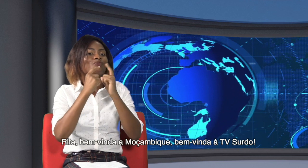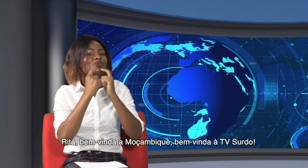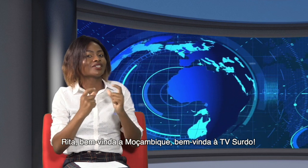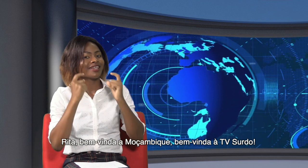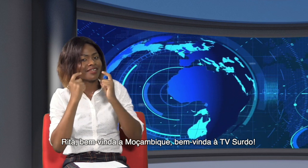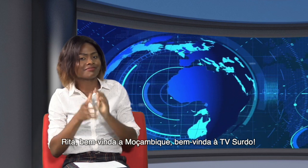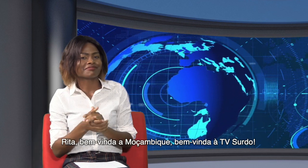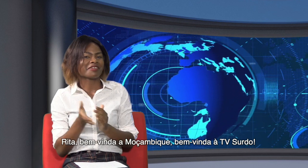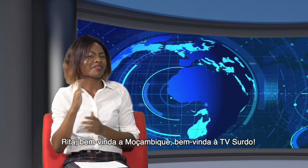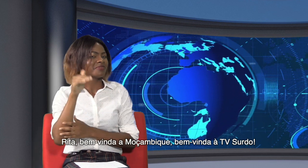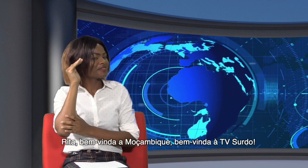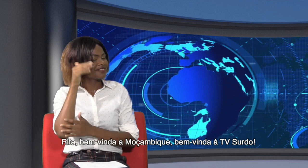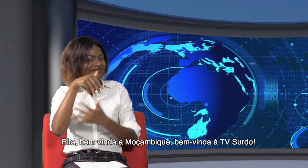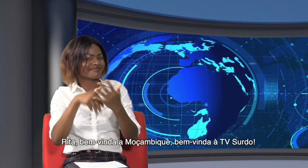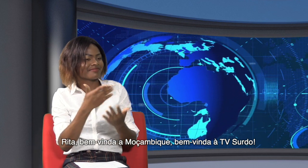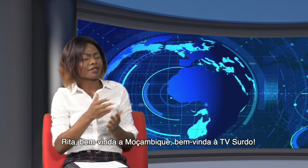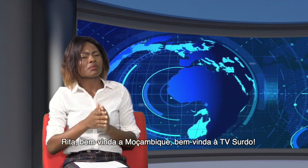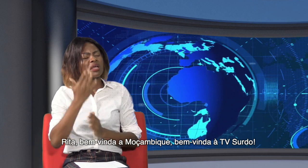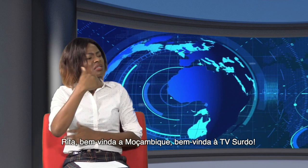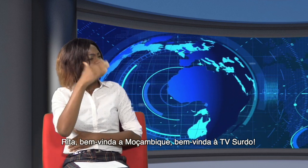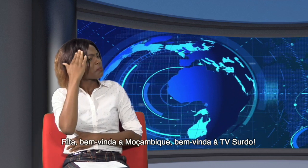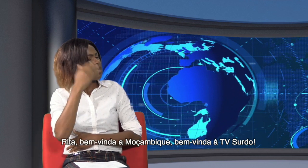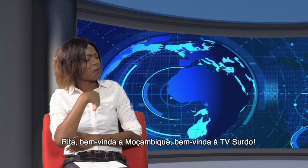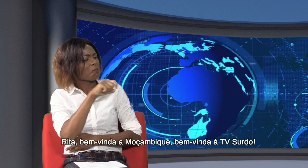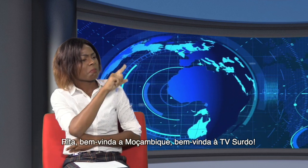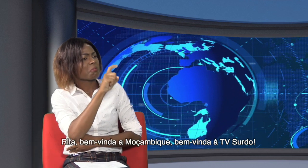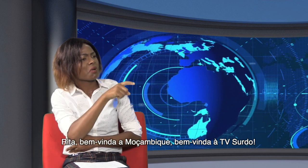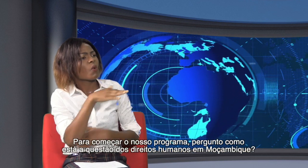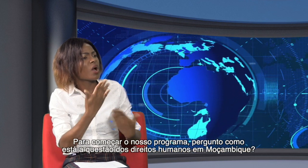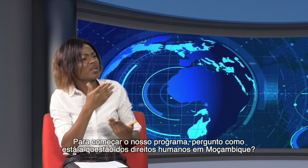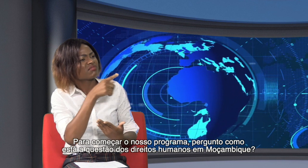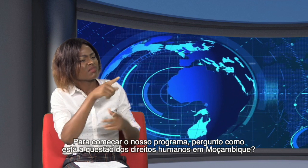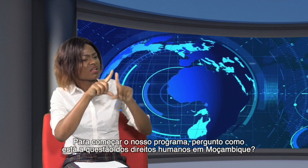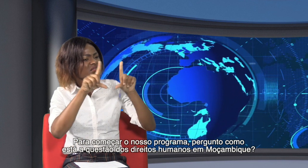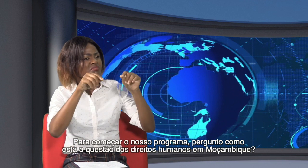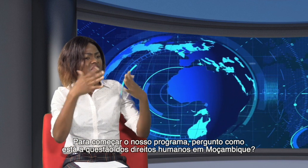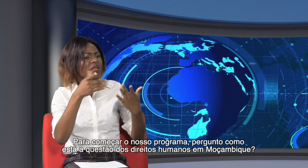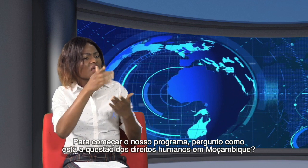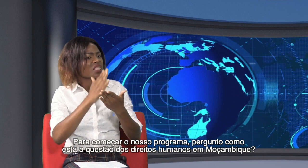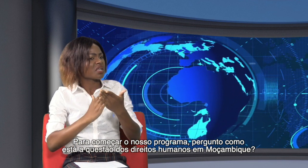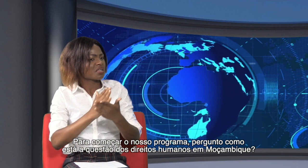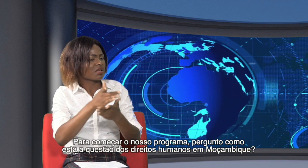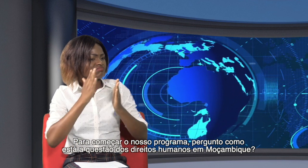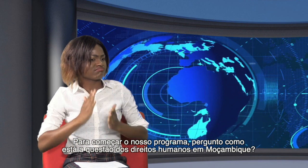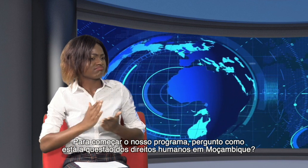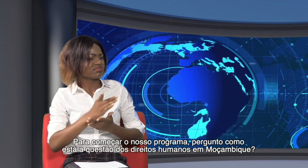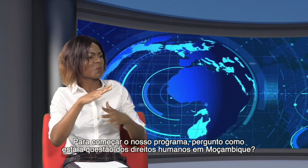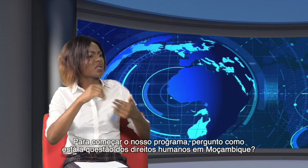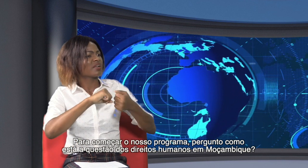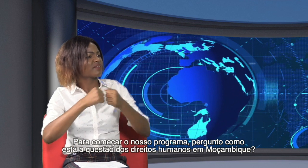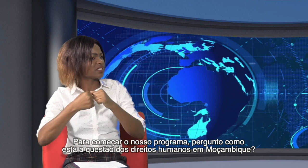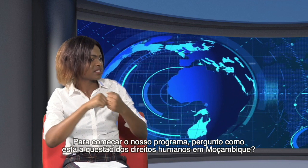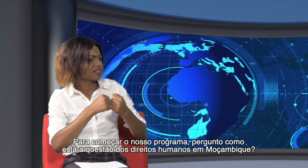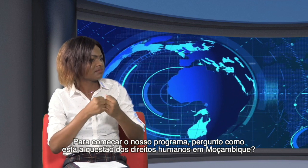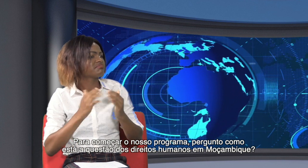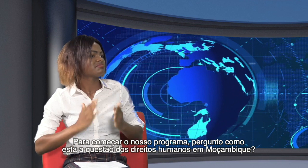Rita, bem-vinda a Moçambique. Bem-vinda à TV Surdo. Para começar o nosso programa, pergunto como está a questão